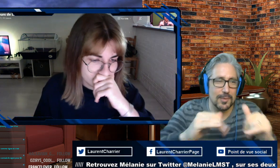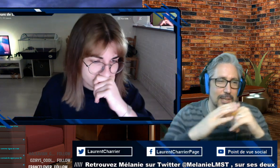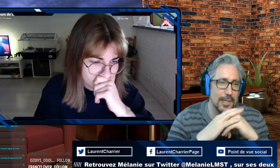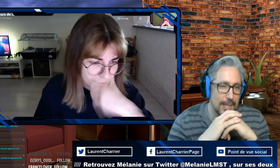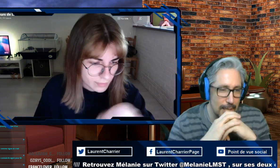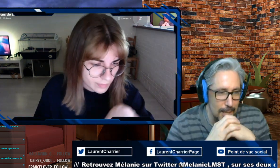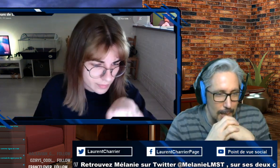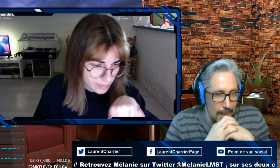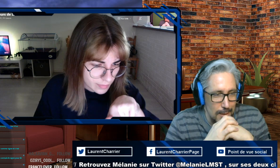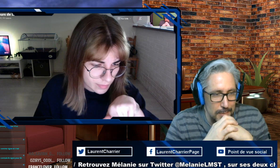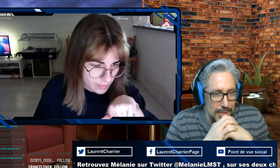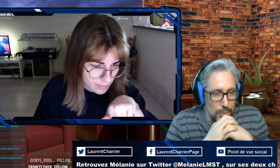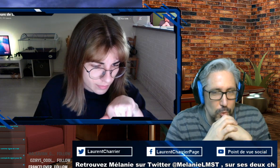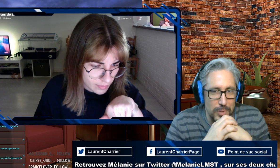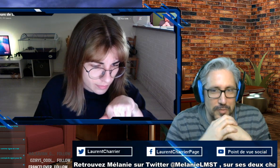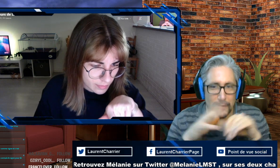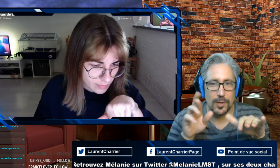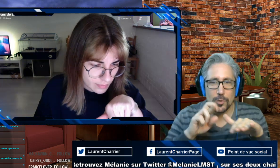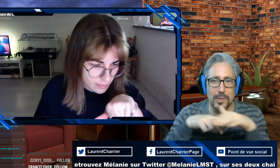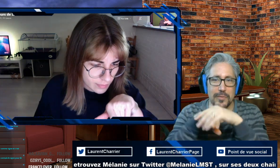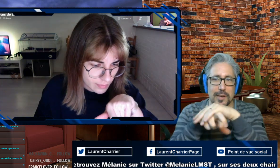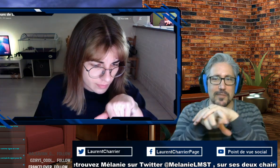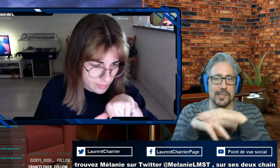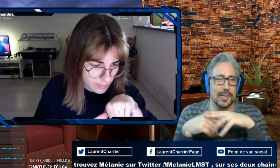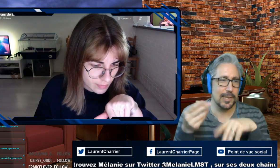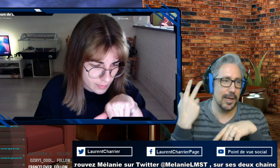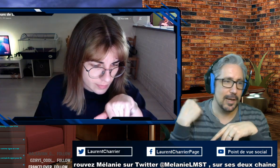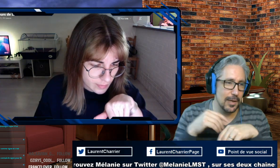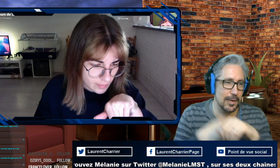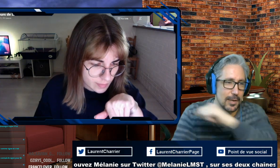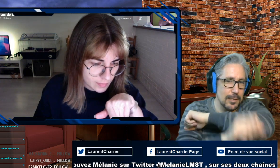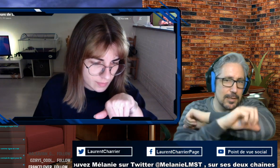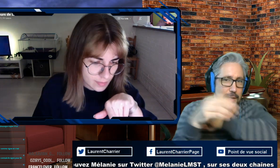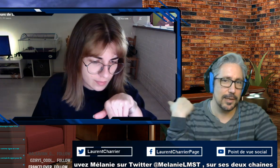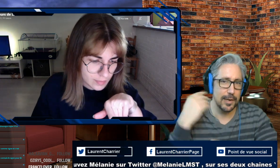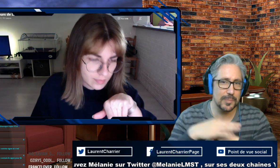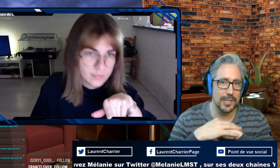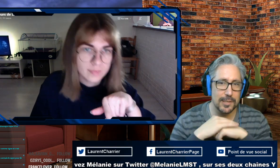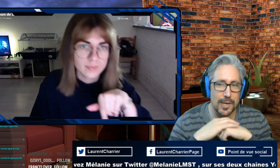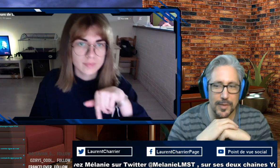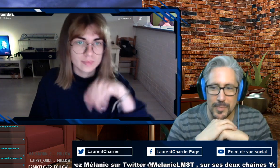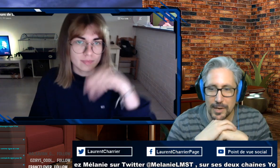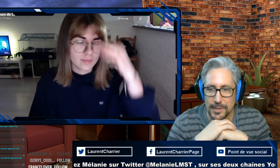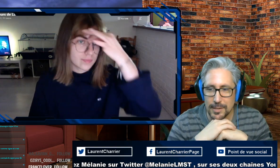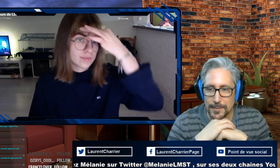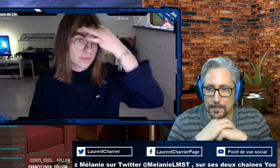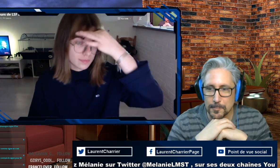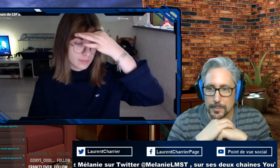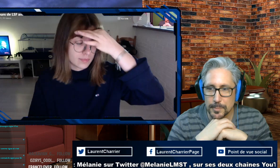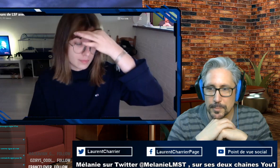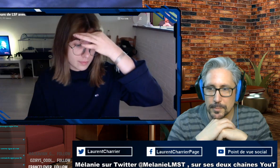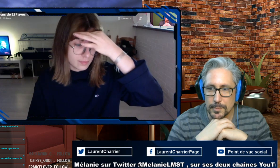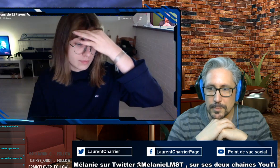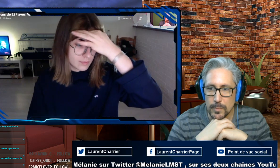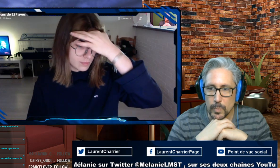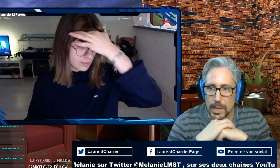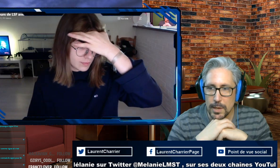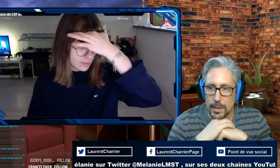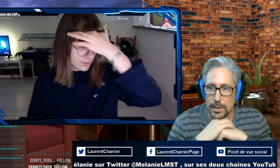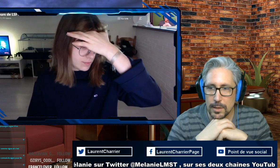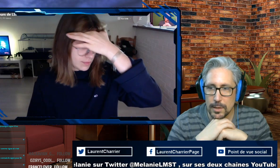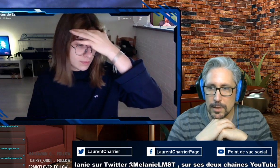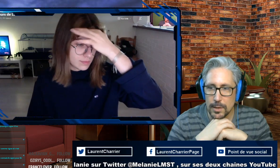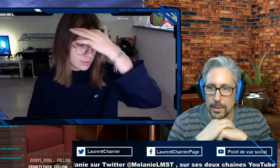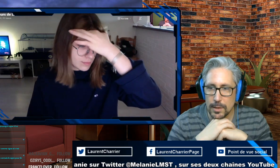chaise. Mais c'est les trucs qu'on avait révisé la semaine dernière avec Mélanie.